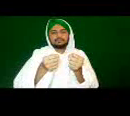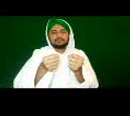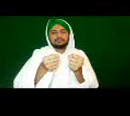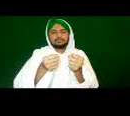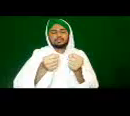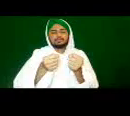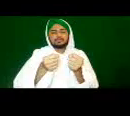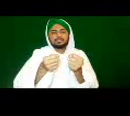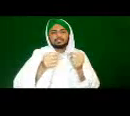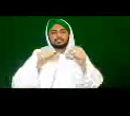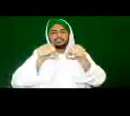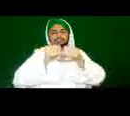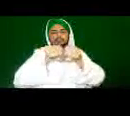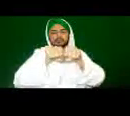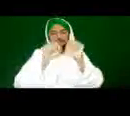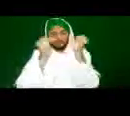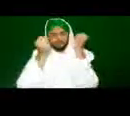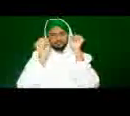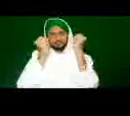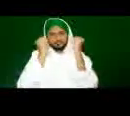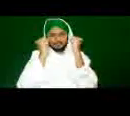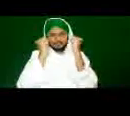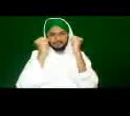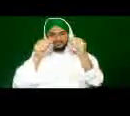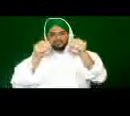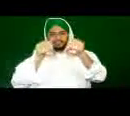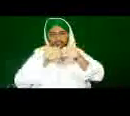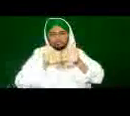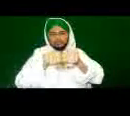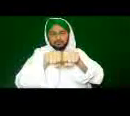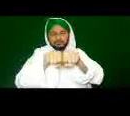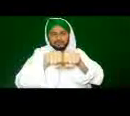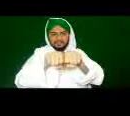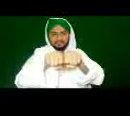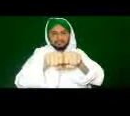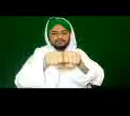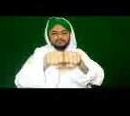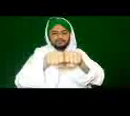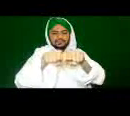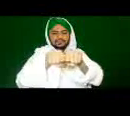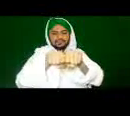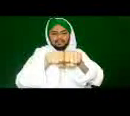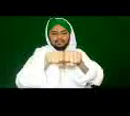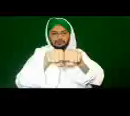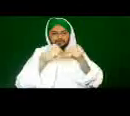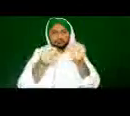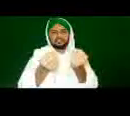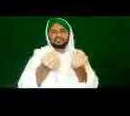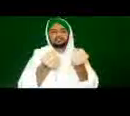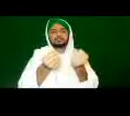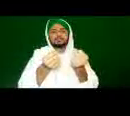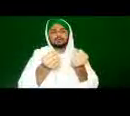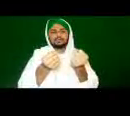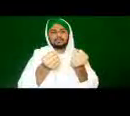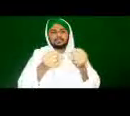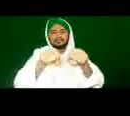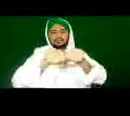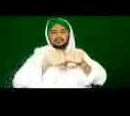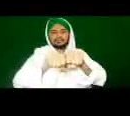یہ ہوا توڑنا، ٹھیک ہے نا. یہ دونوں مٹھیاں بند کر کے یوں ہاتھ رکھ لیں. یہ اب اس کو یوں کر دیتے، یہ ہوگا توڑنا. کسی چیز